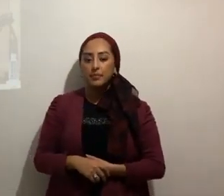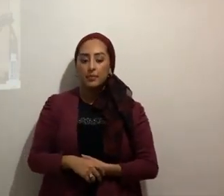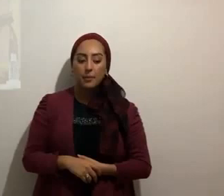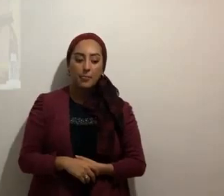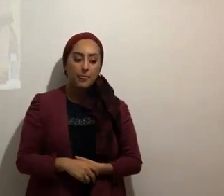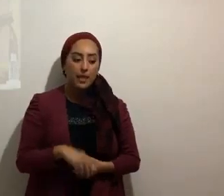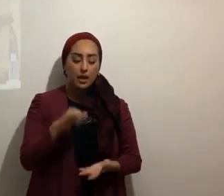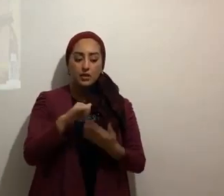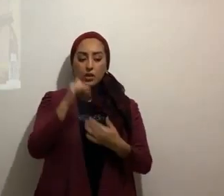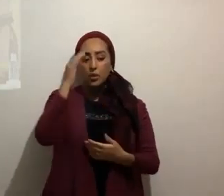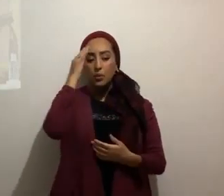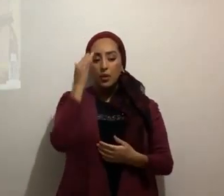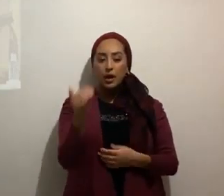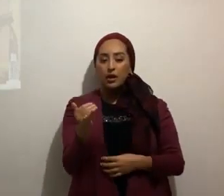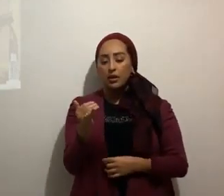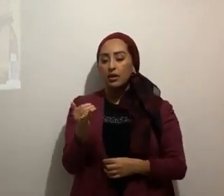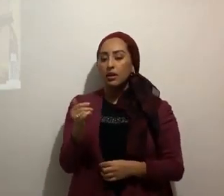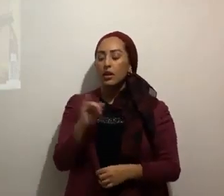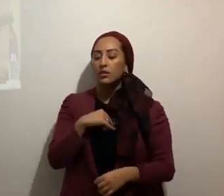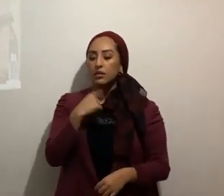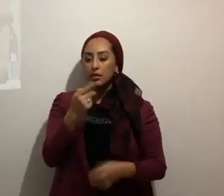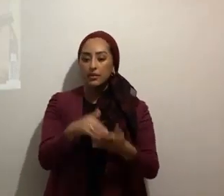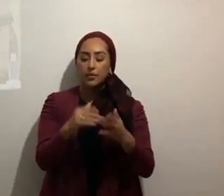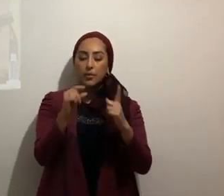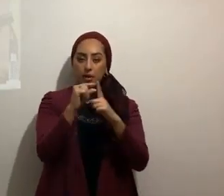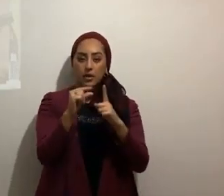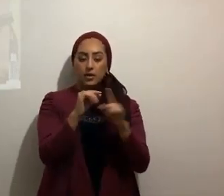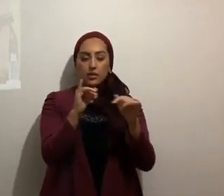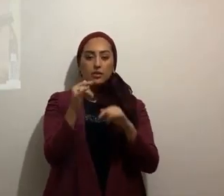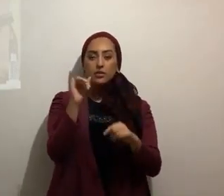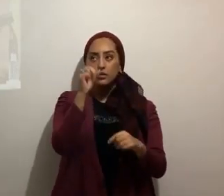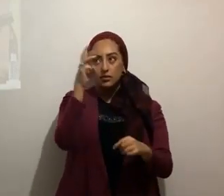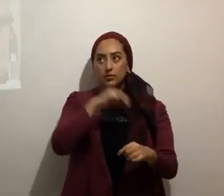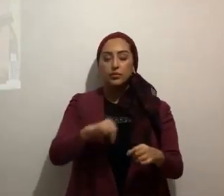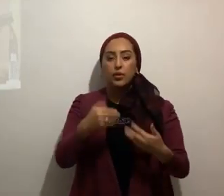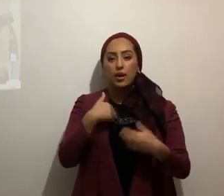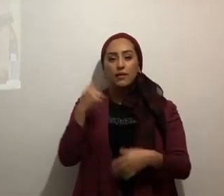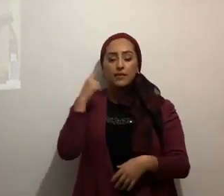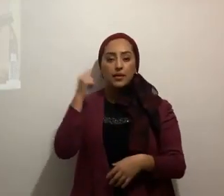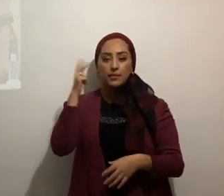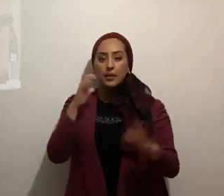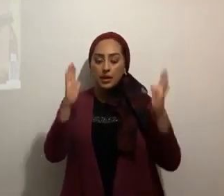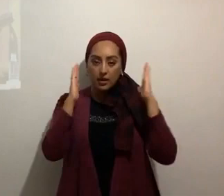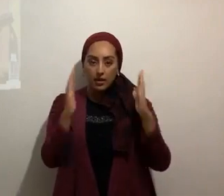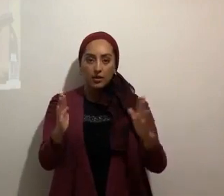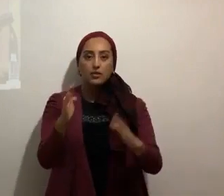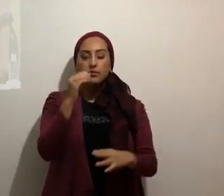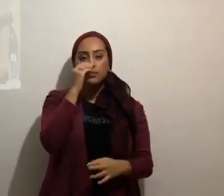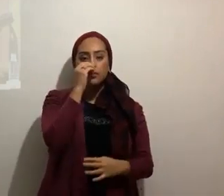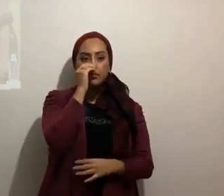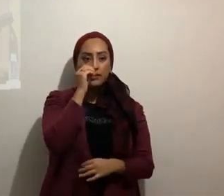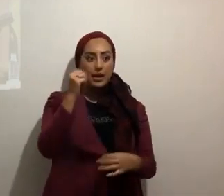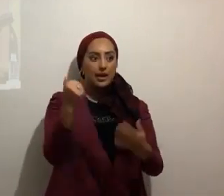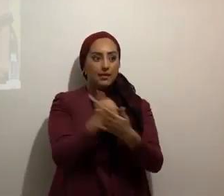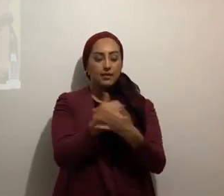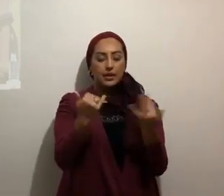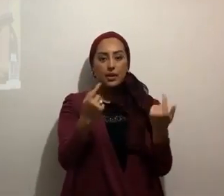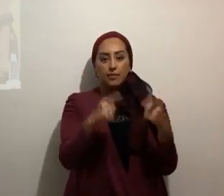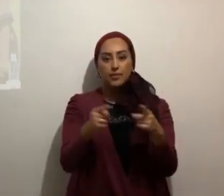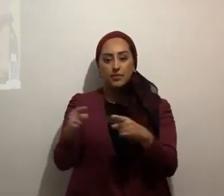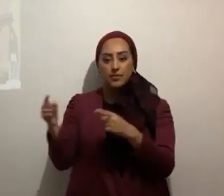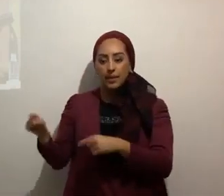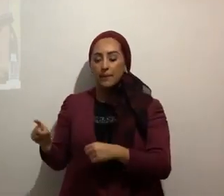Entonces, por eso, repito, digo las palabras de nuestro don Yahshua, el que tiene oído para oír, oiga. Todo lo que ya está pasando.